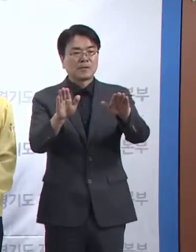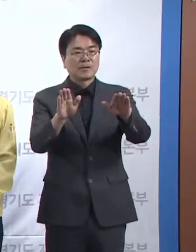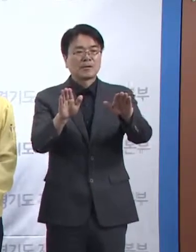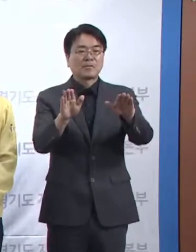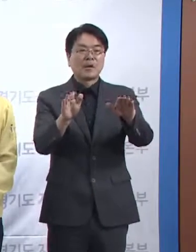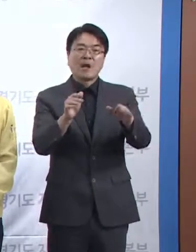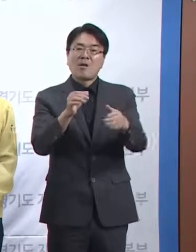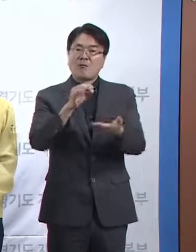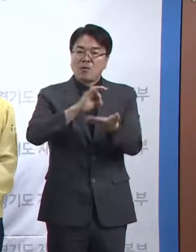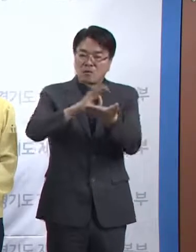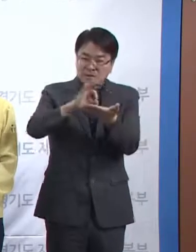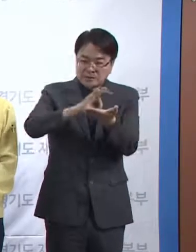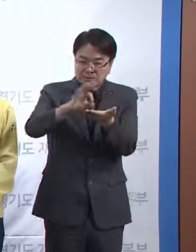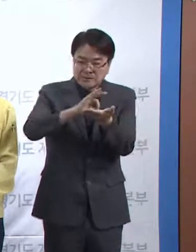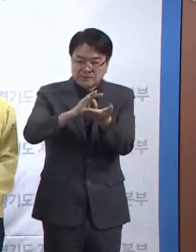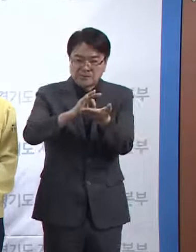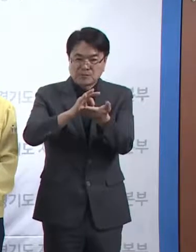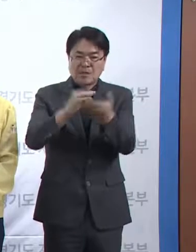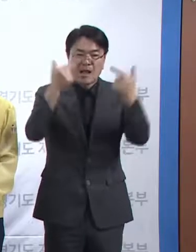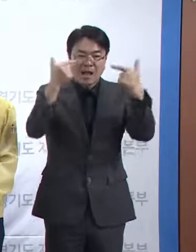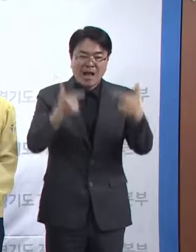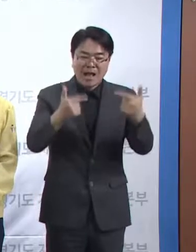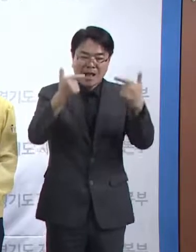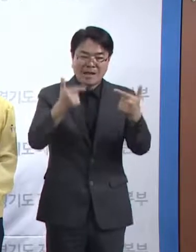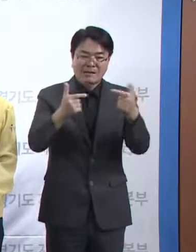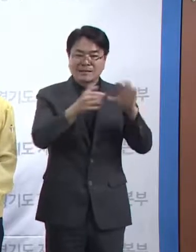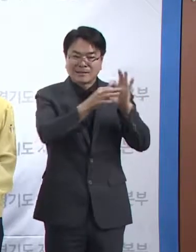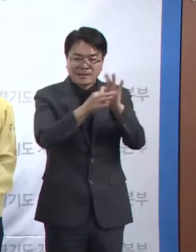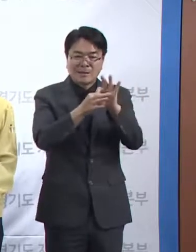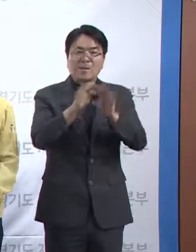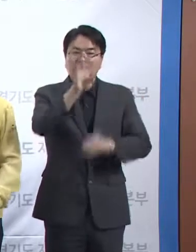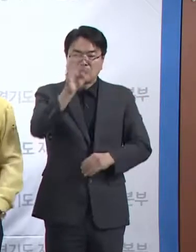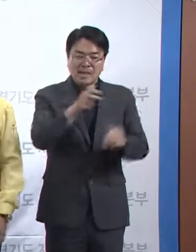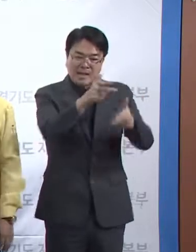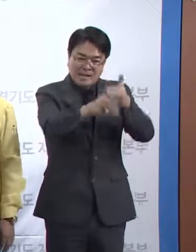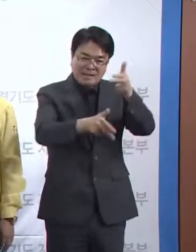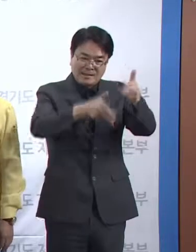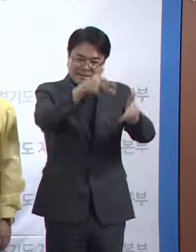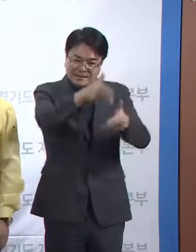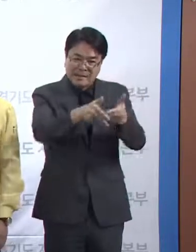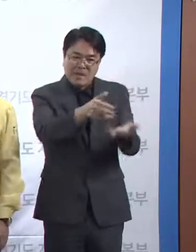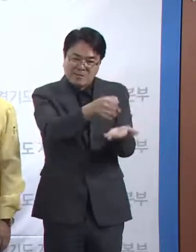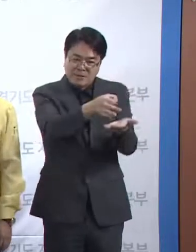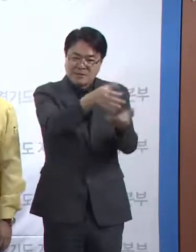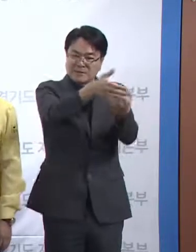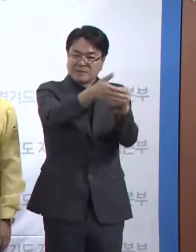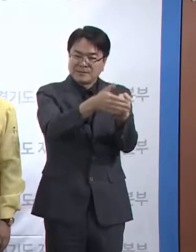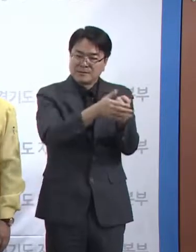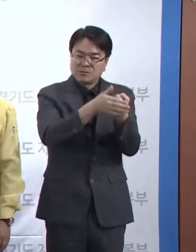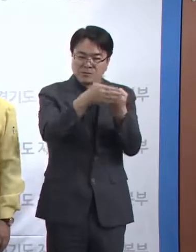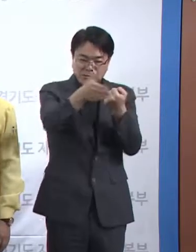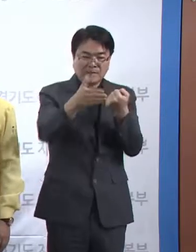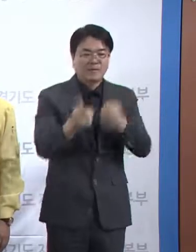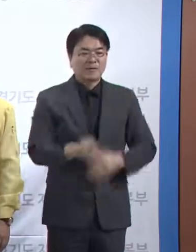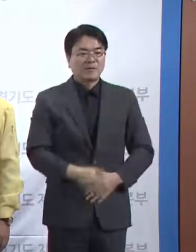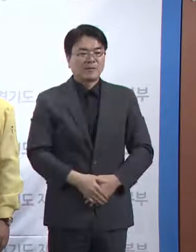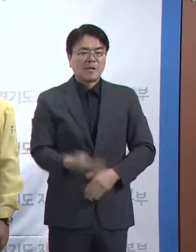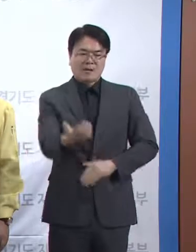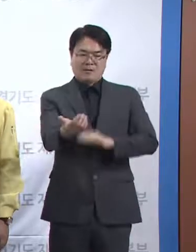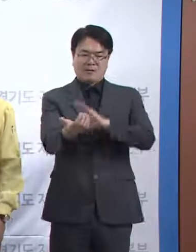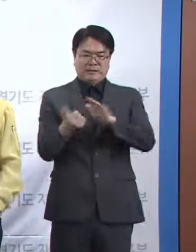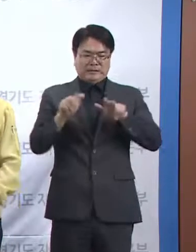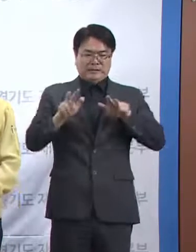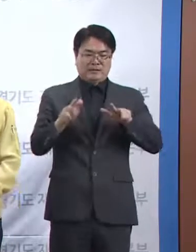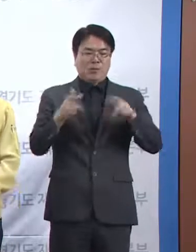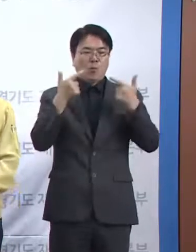경비 지출과 또 통상적으로 계속되는 사업 경비들 때문에 미리 준비하기는